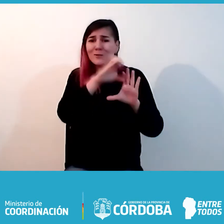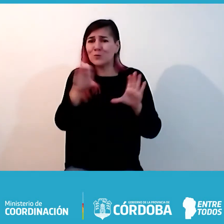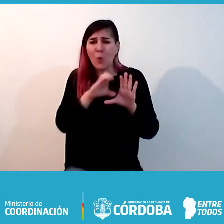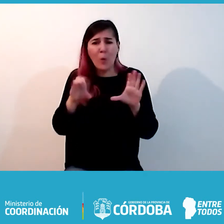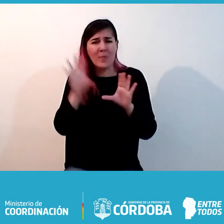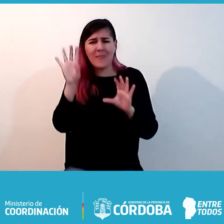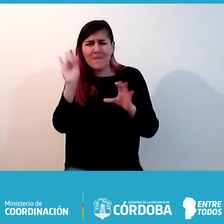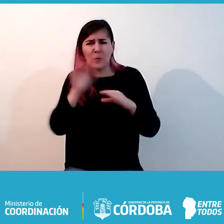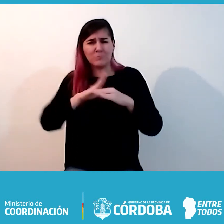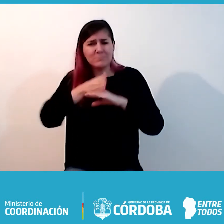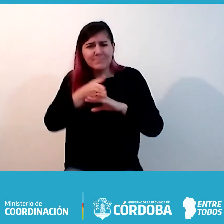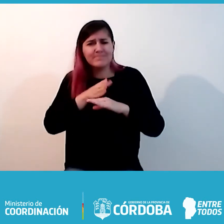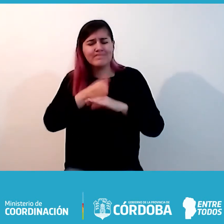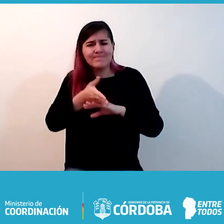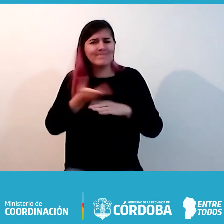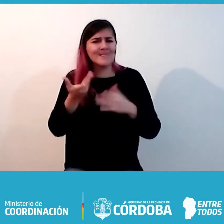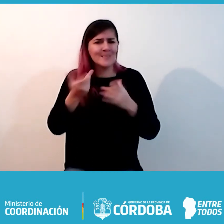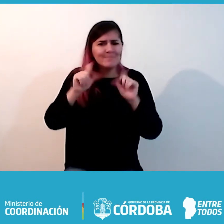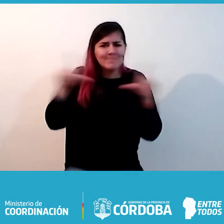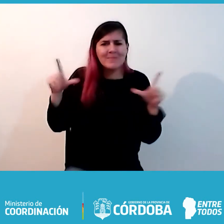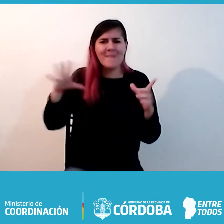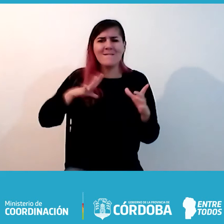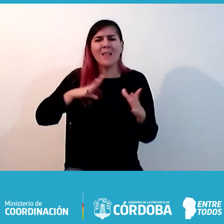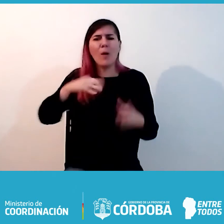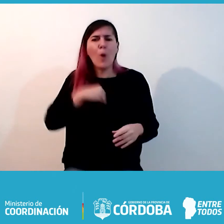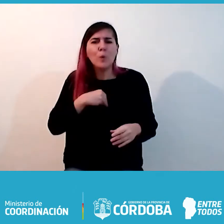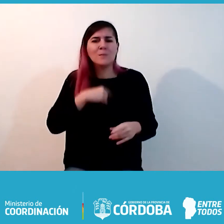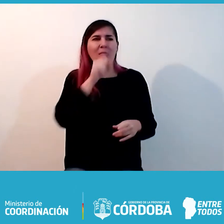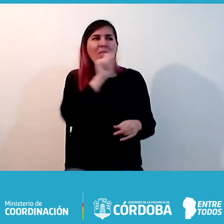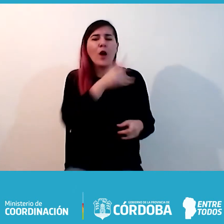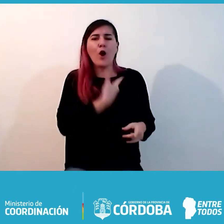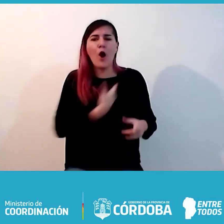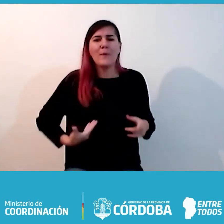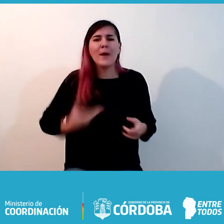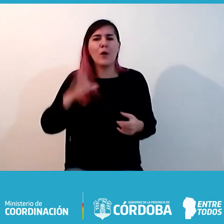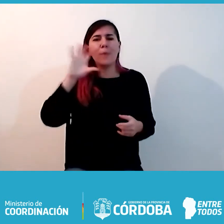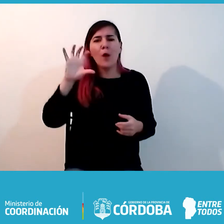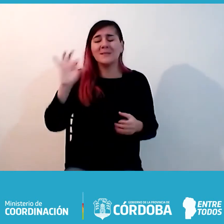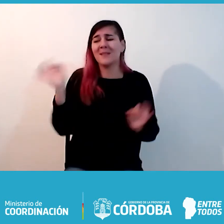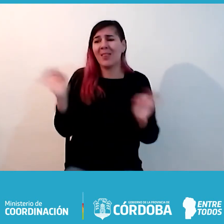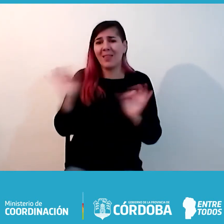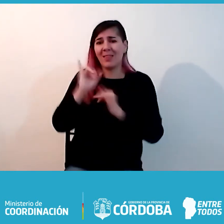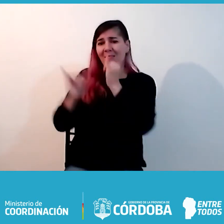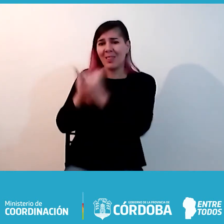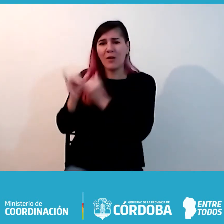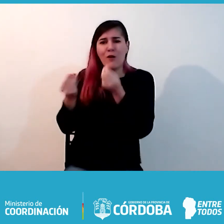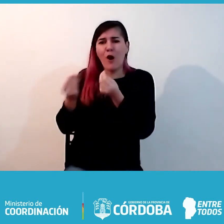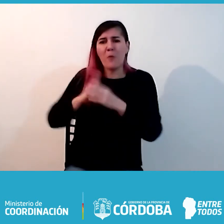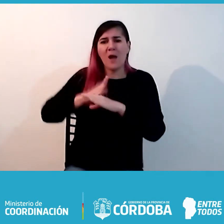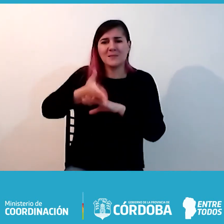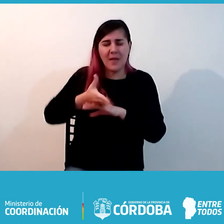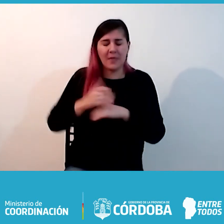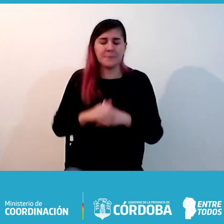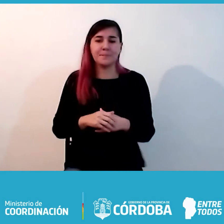tuvo con la aplicación, por lo que considera que hubo falta de voluntad por parte del gobierno de la provincia, quien no brindó indicaciones para acceder, por lo que